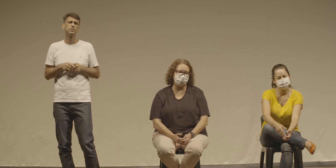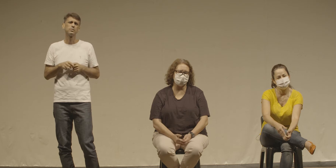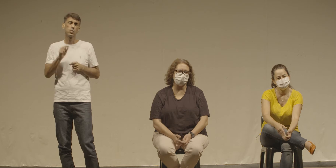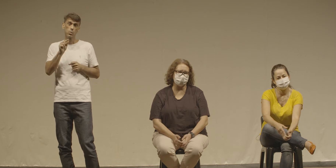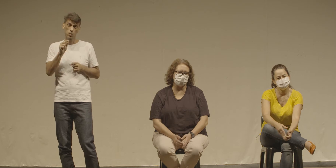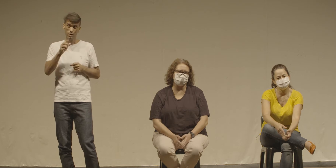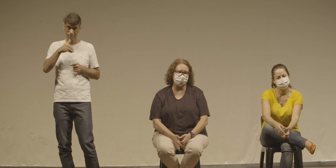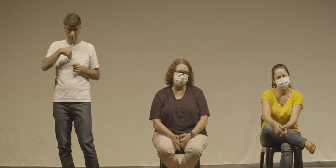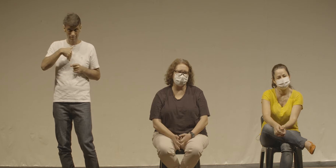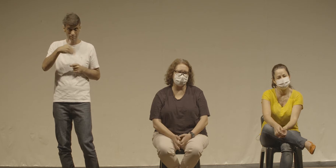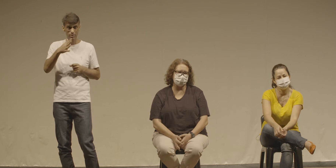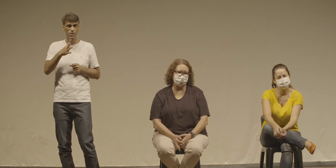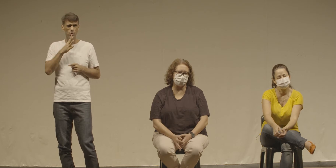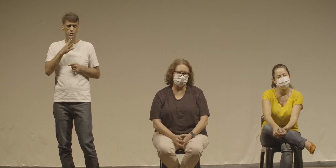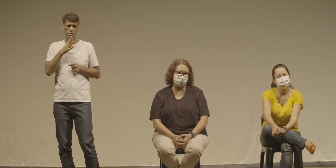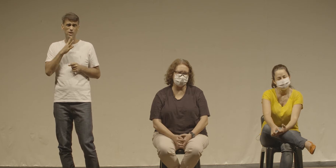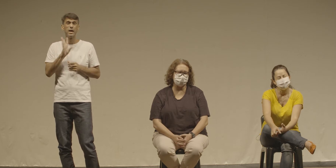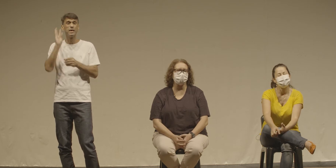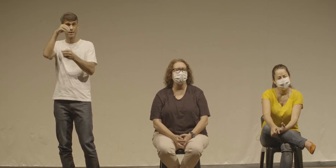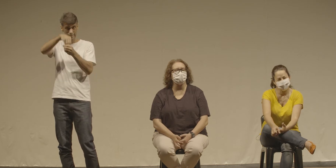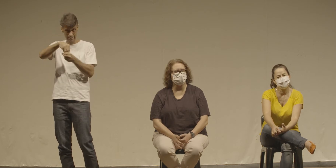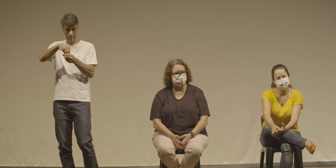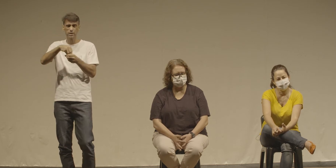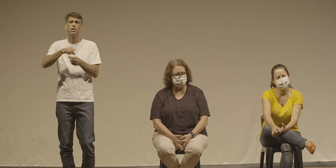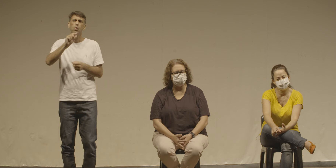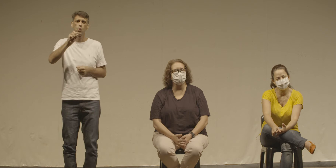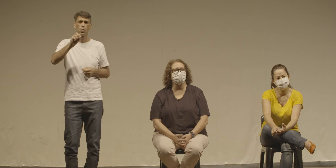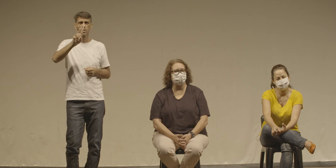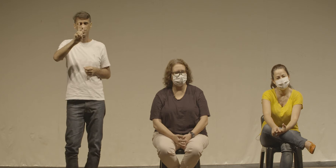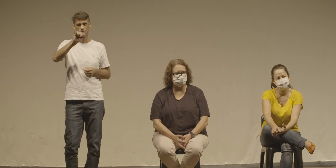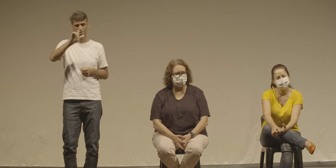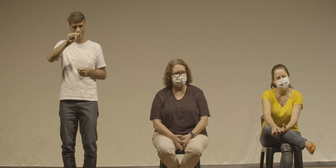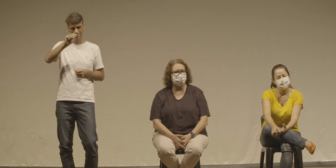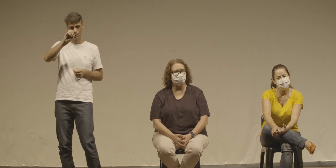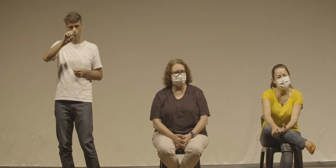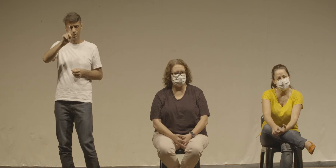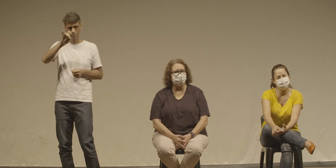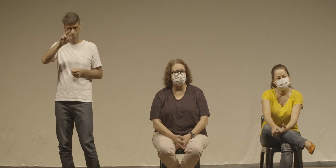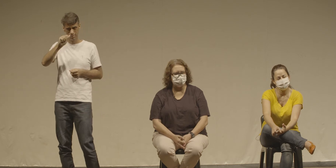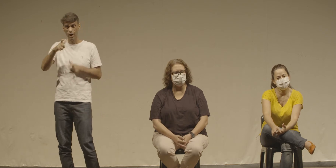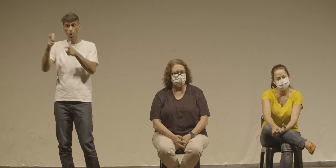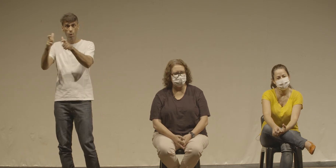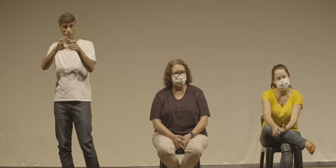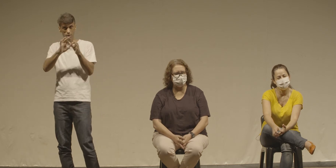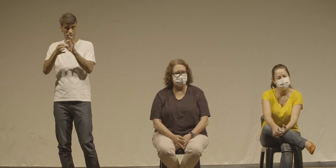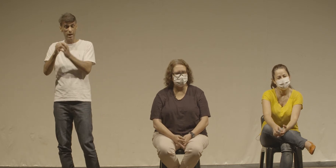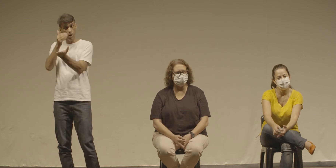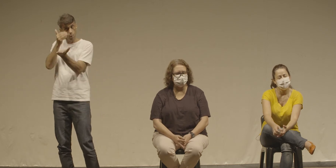projetar, levar esses filmes também para as vilas olímpicas, que lá é realmente o local de formação,